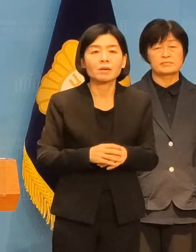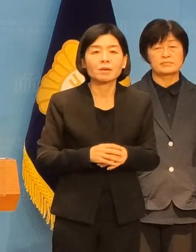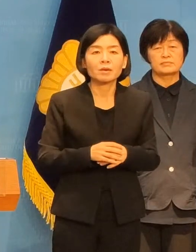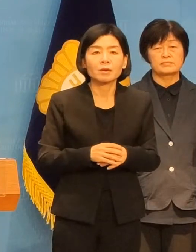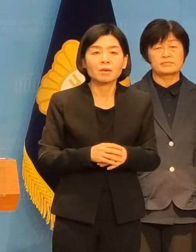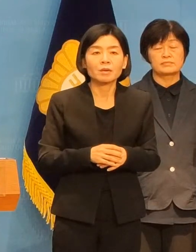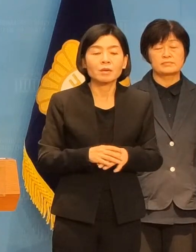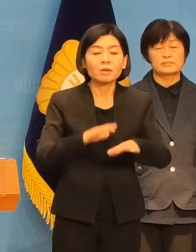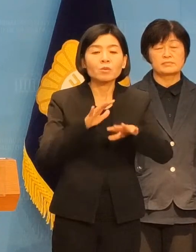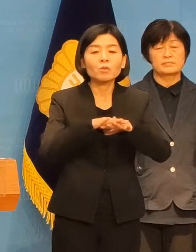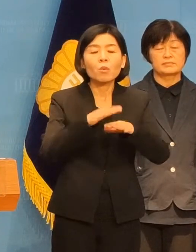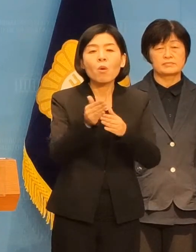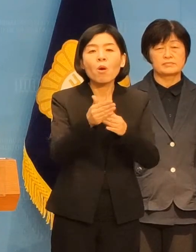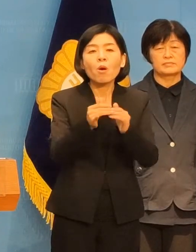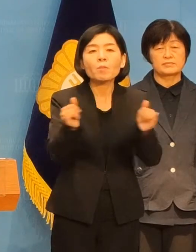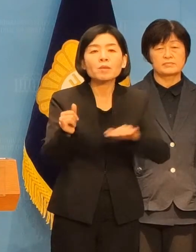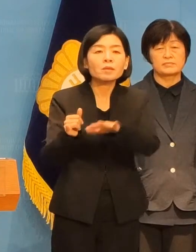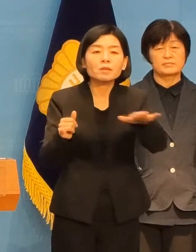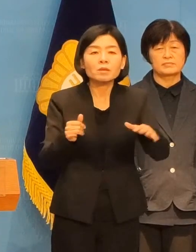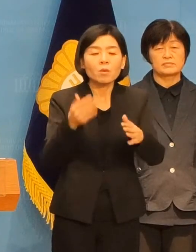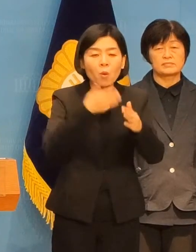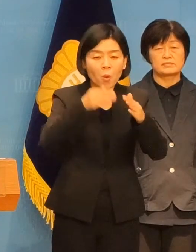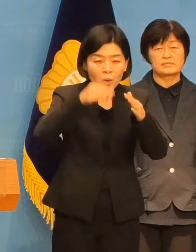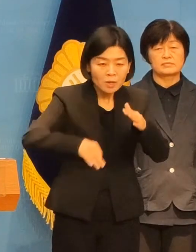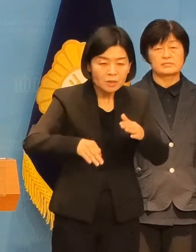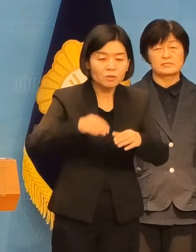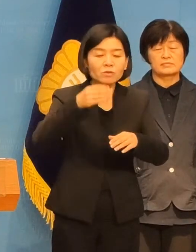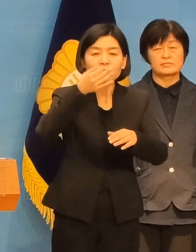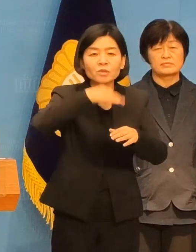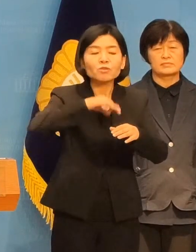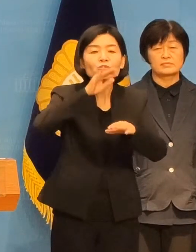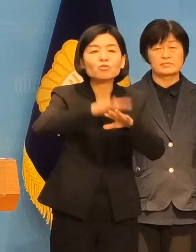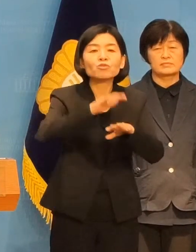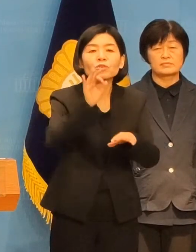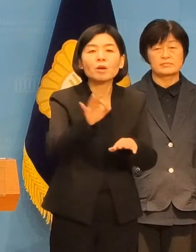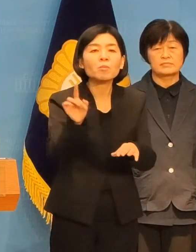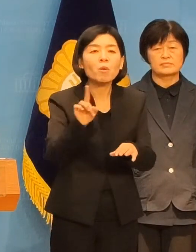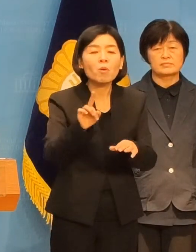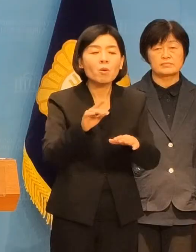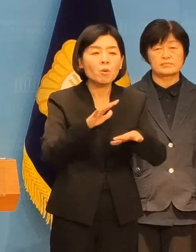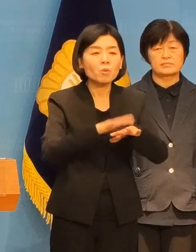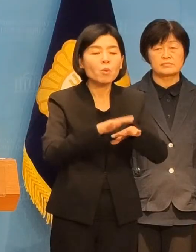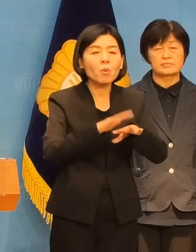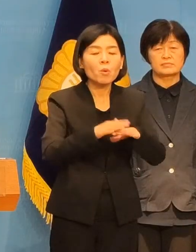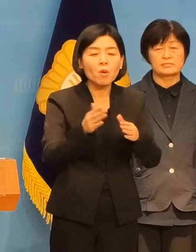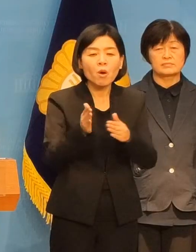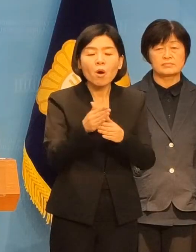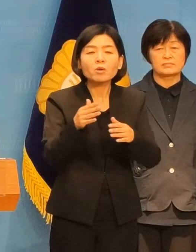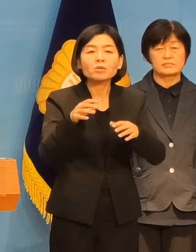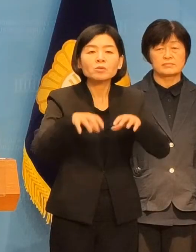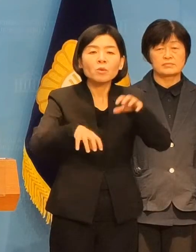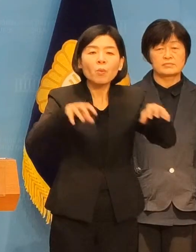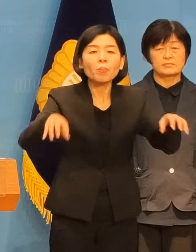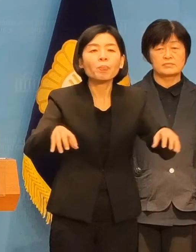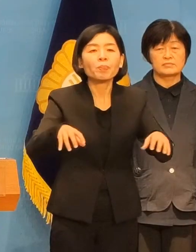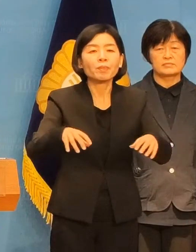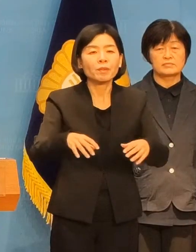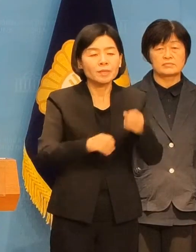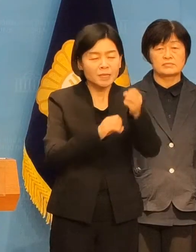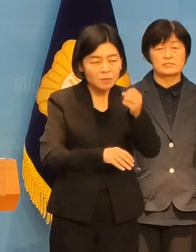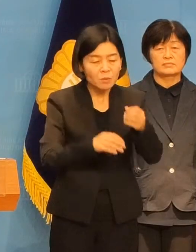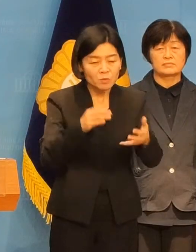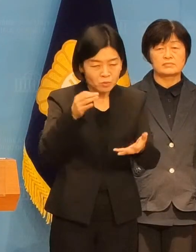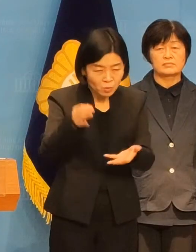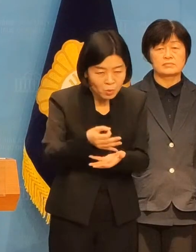아시다시피 농어민 공익수당은 농어촌 기본소득과 추진 목적, 근거 법률, 지급 대상